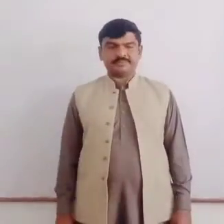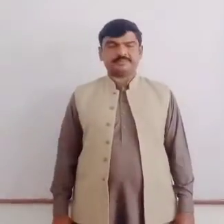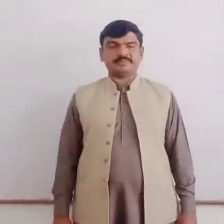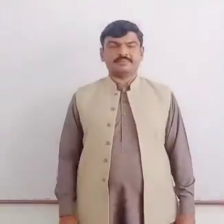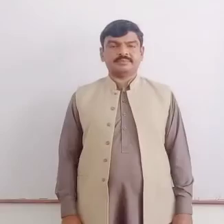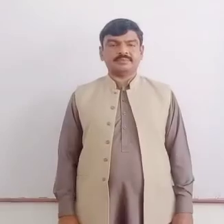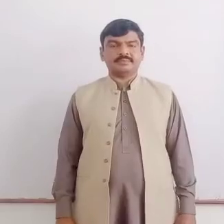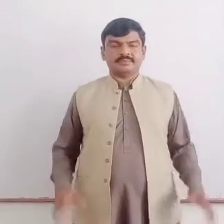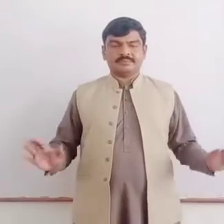ढोल,